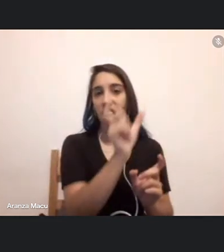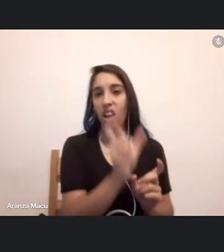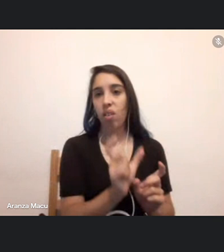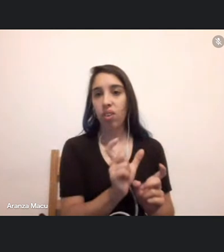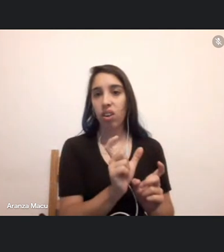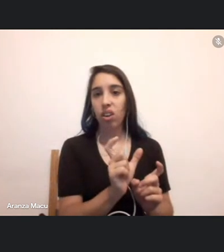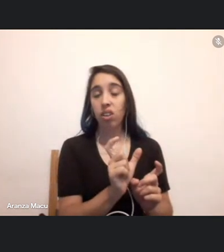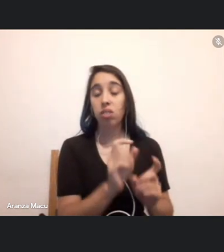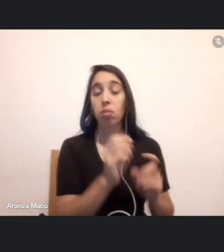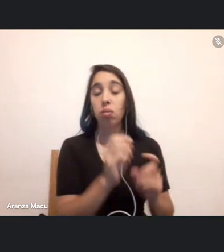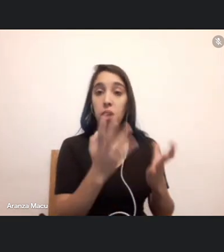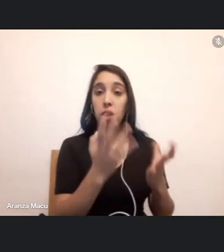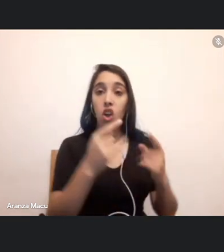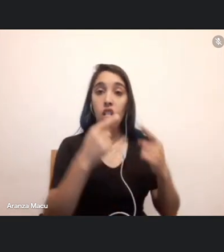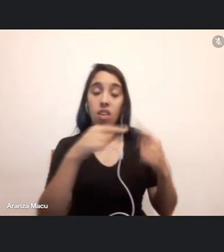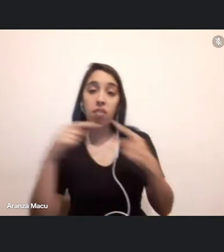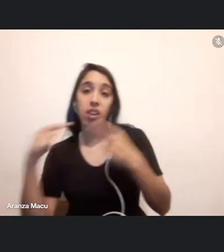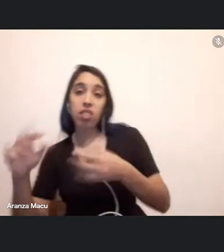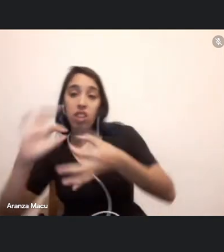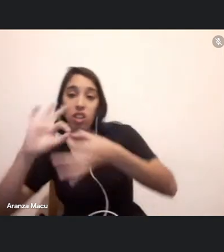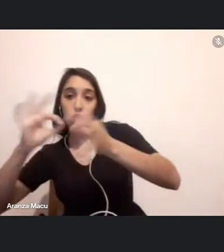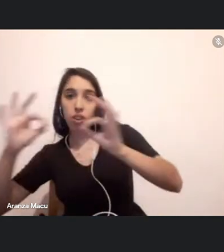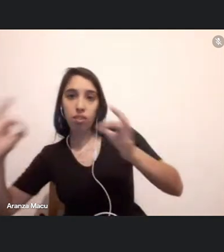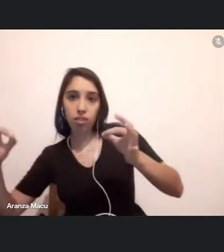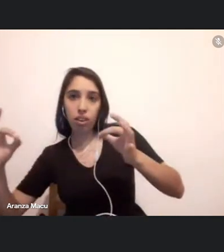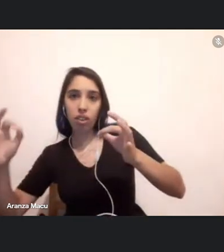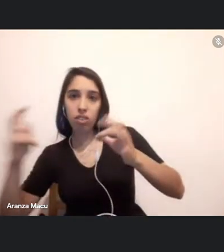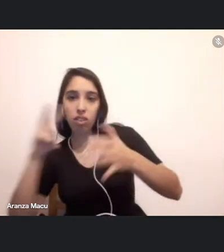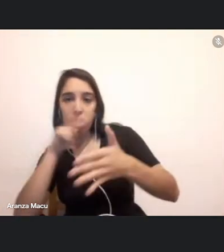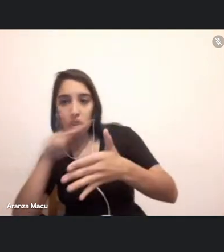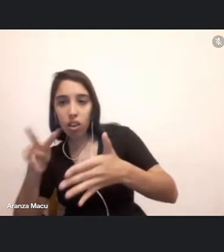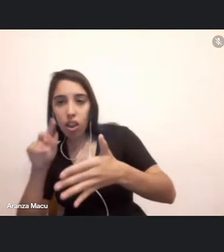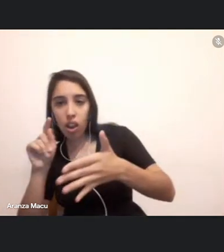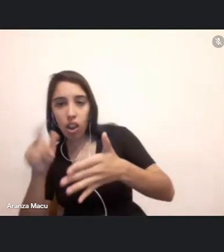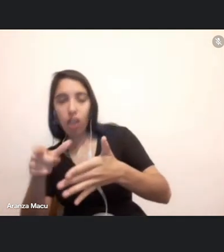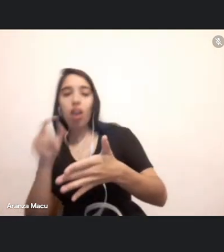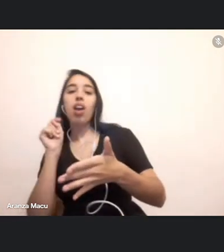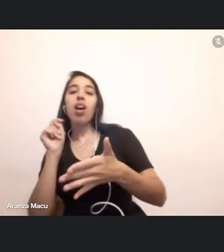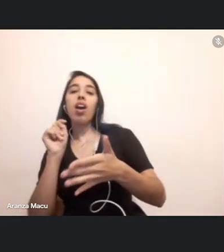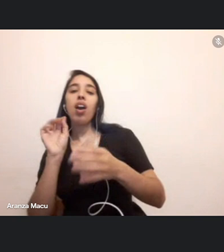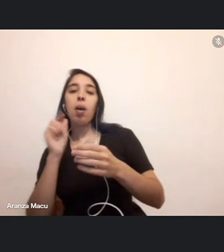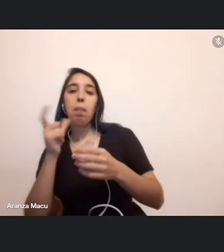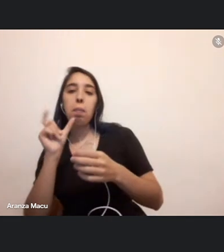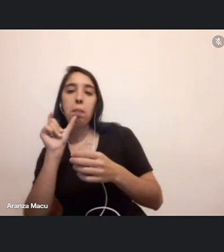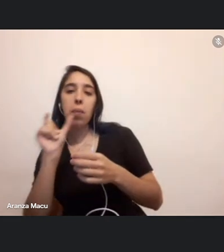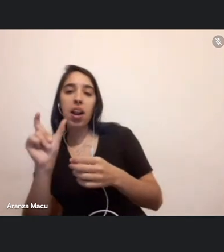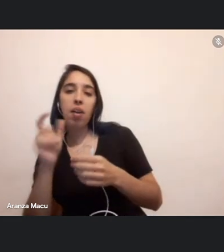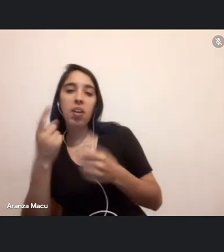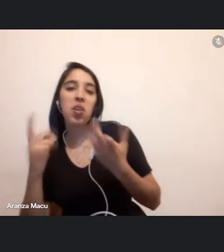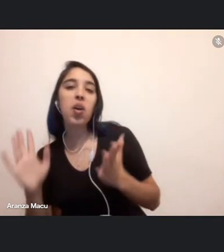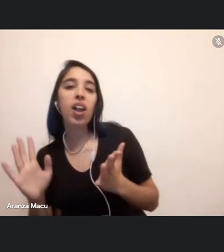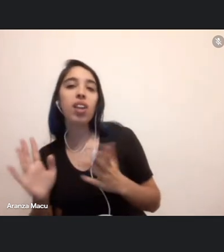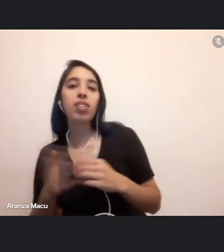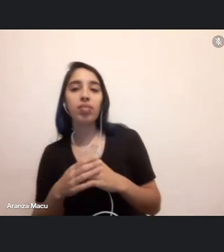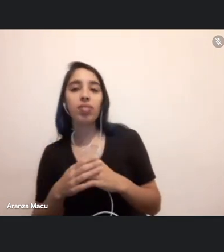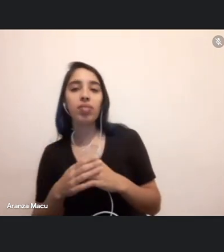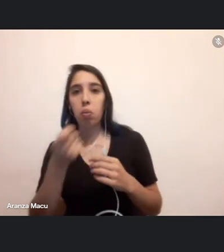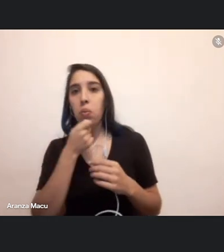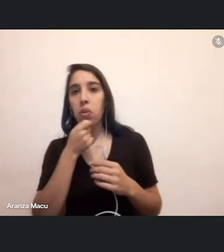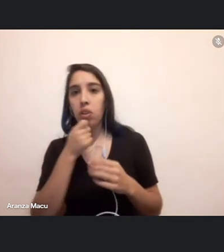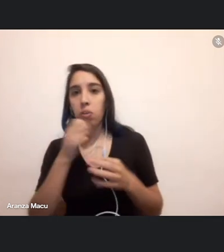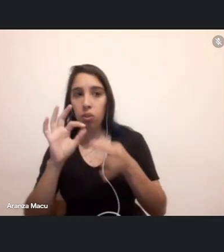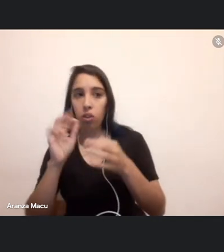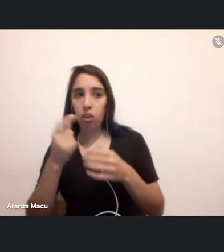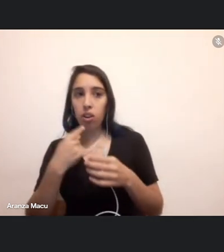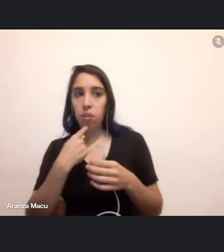frase reconozcan esos tipos de palabras. ¿Sí? Entonces, Una pregunta es cuáles son los sustantivos y verbos